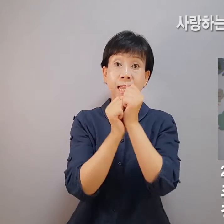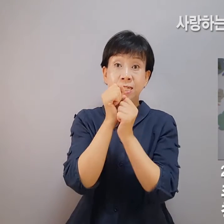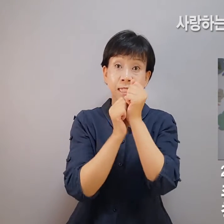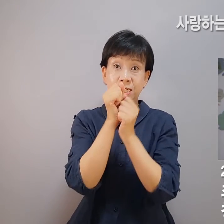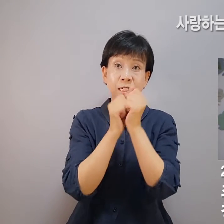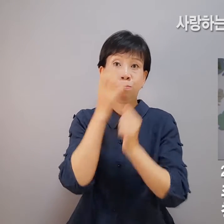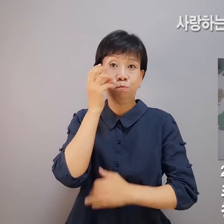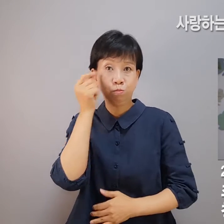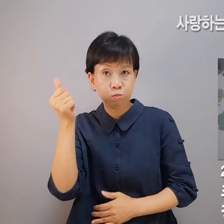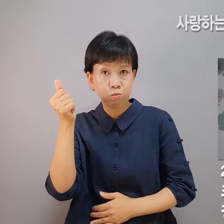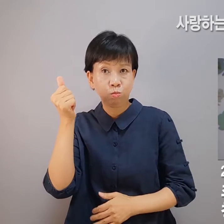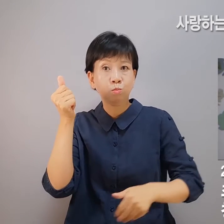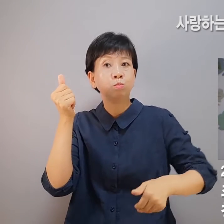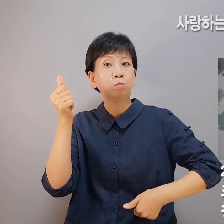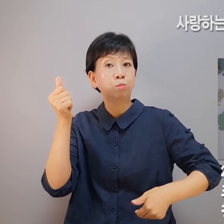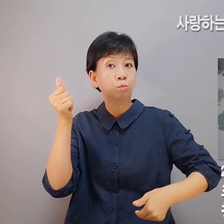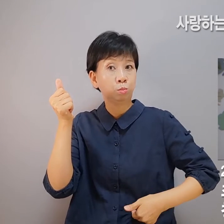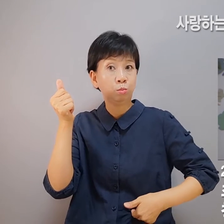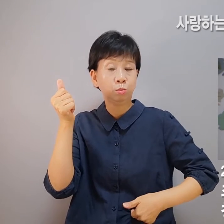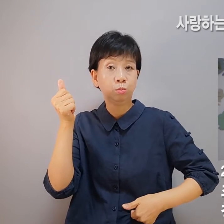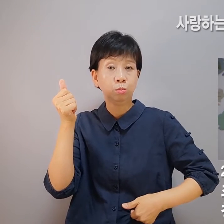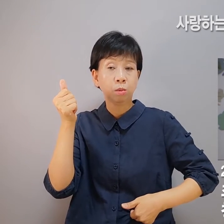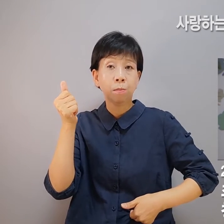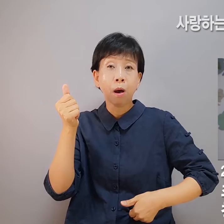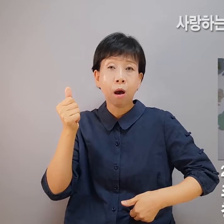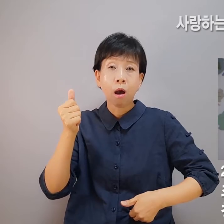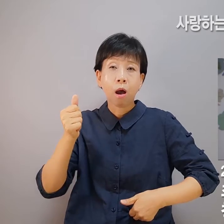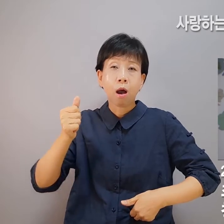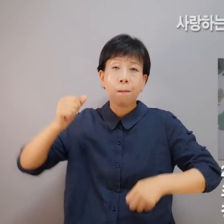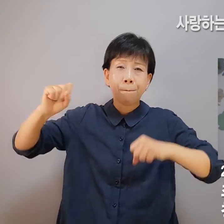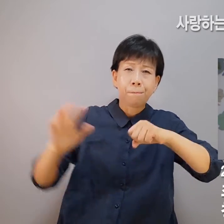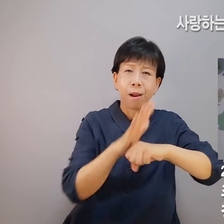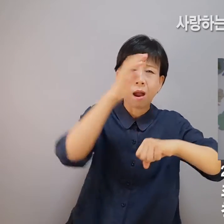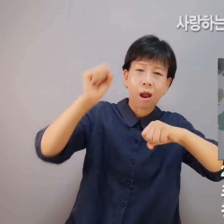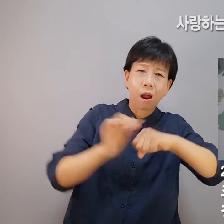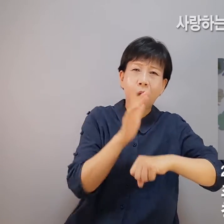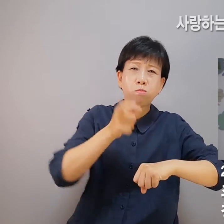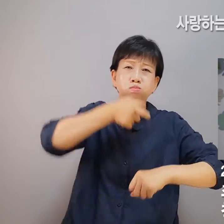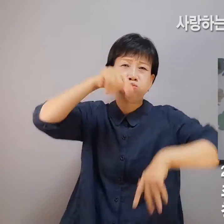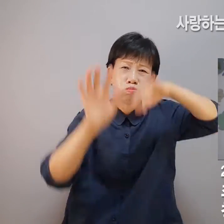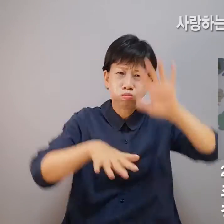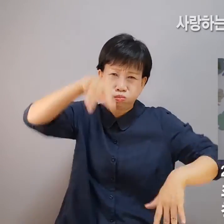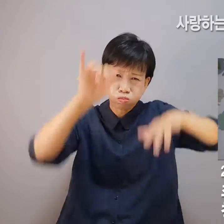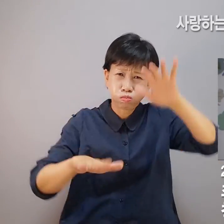돼요. 그래야 파도가 몰아치고 큰 풍랑이 일어도요.